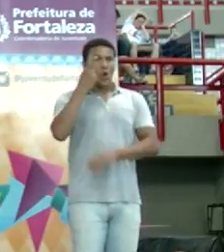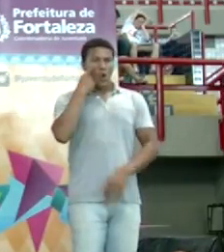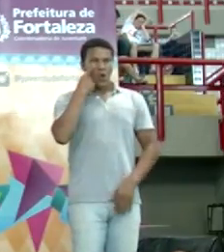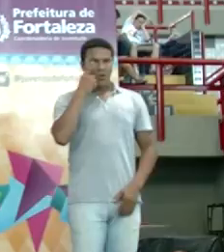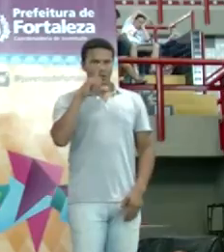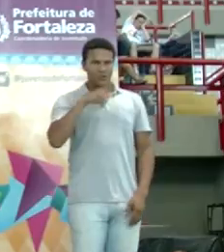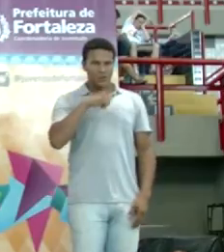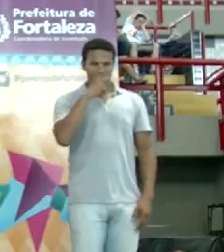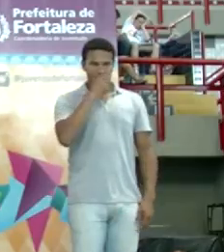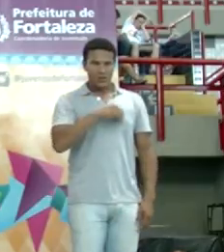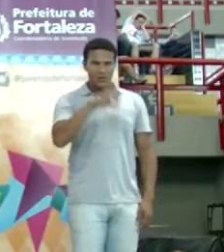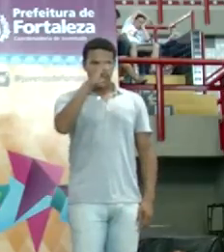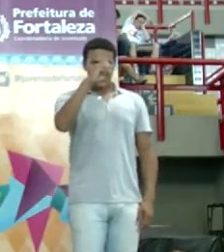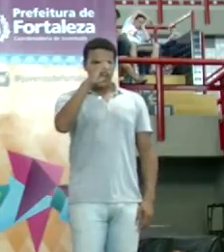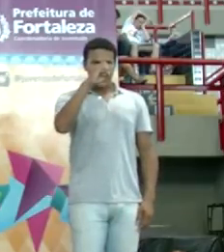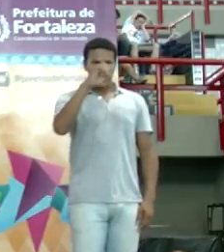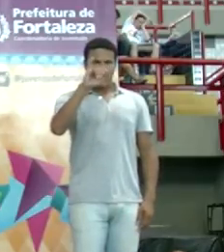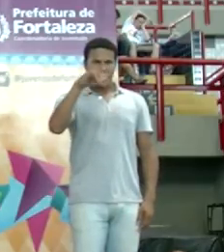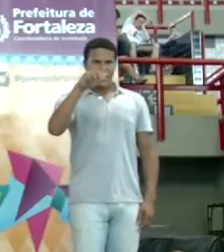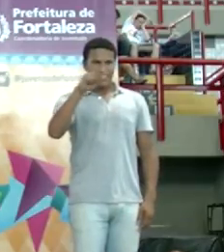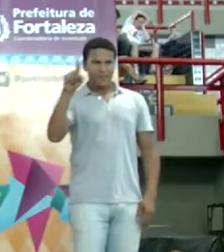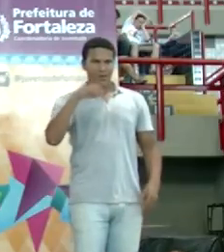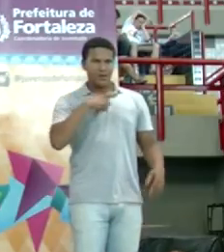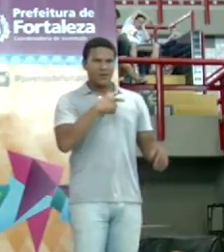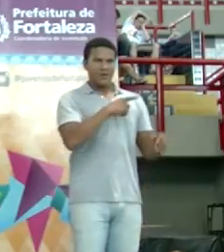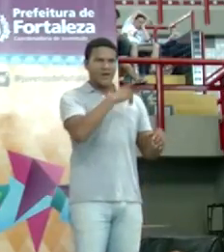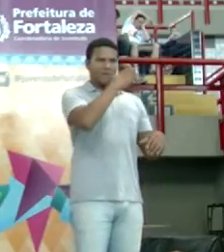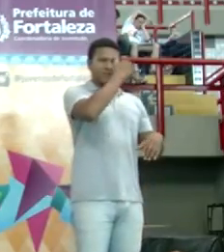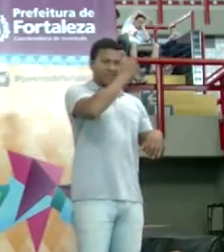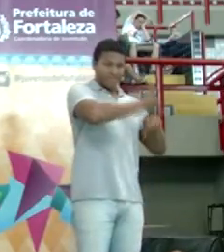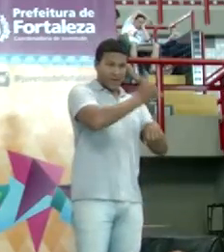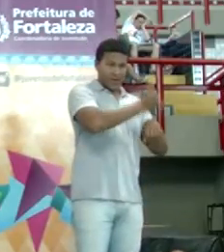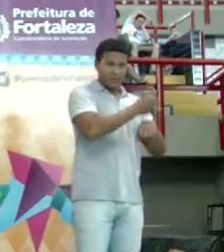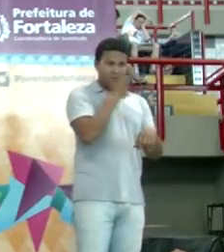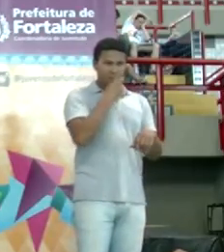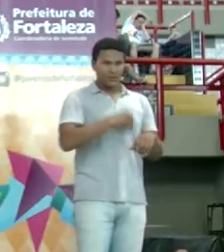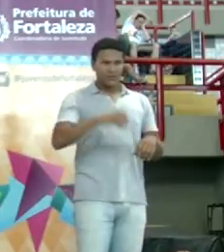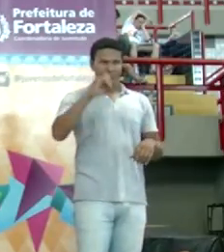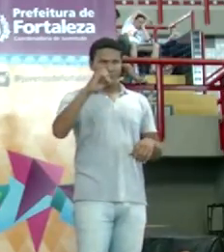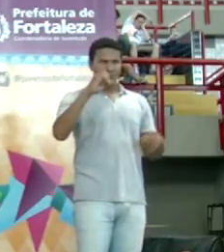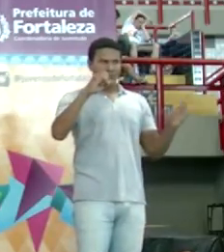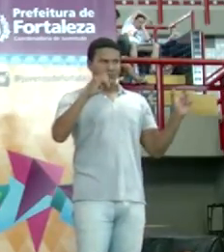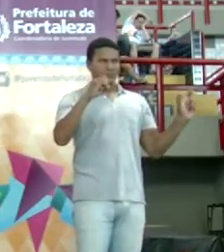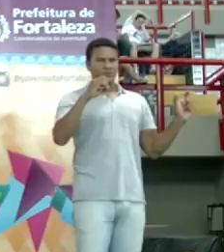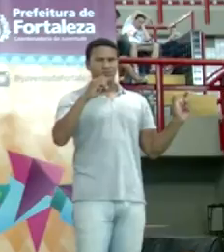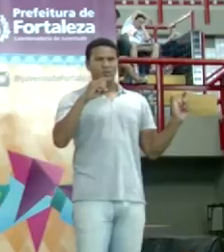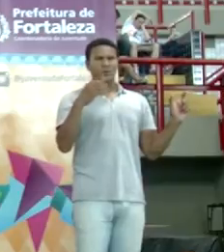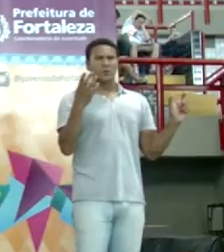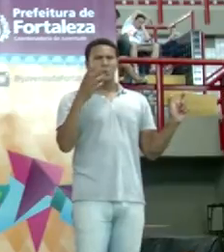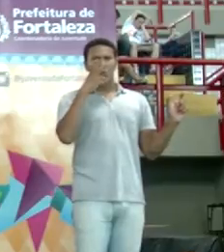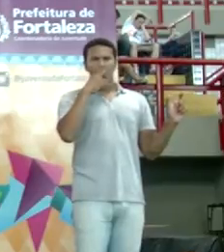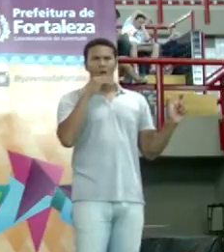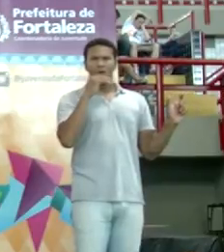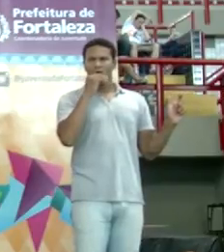O ímã e o ferro. Qual é o polo do ímã que está voltado para o